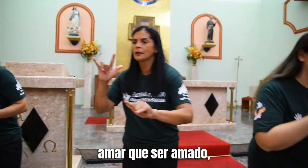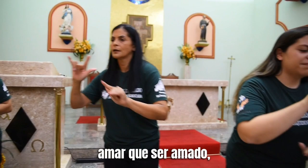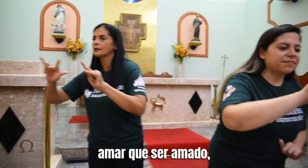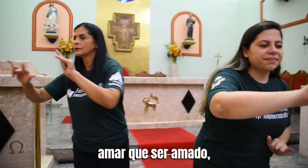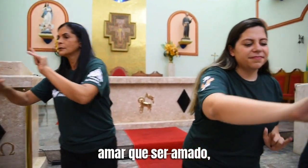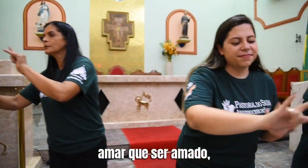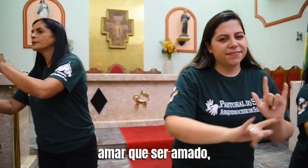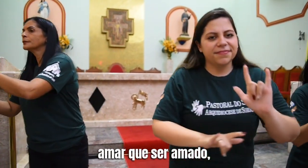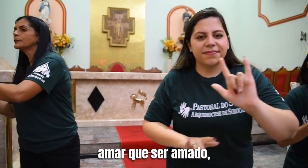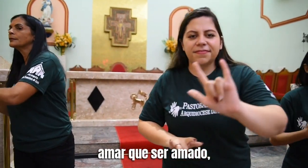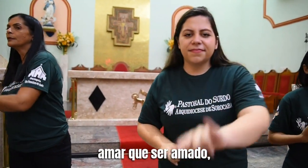Ser amado,